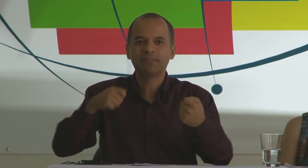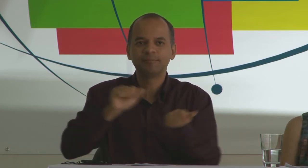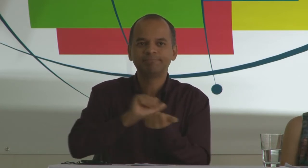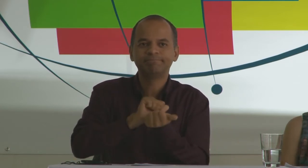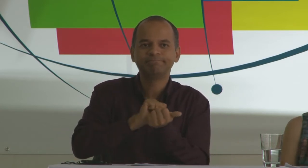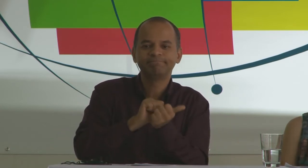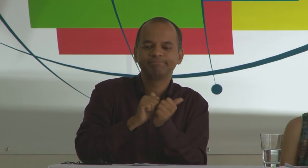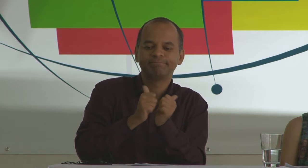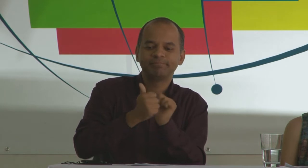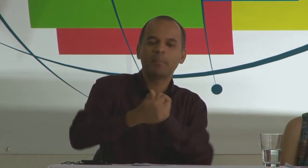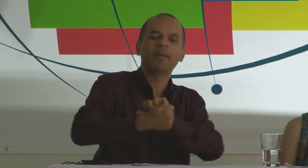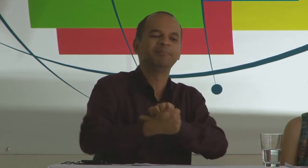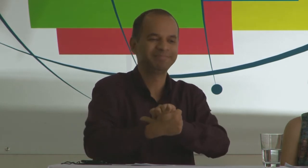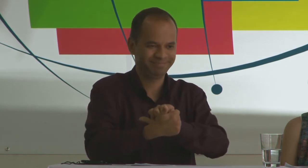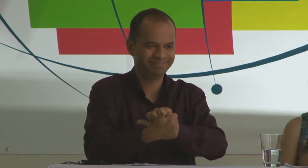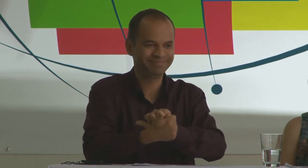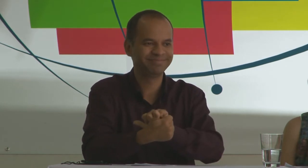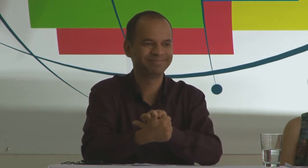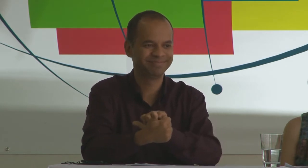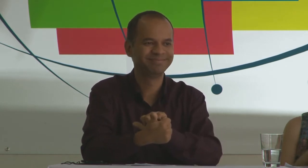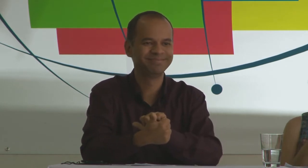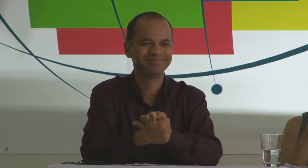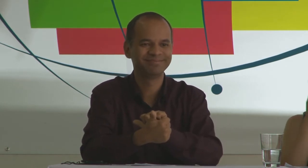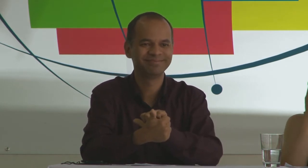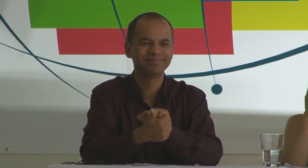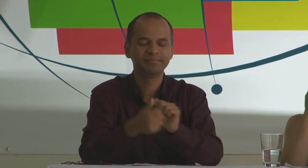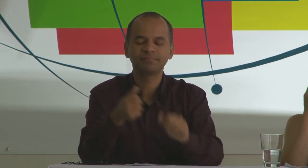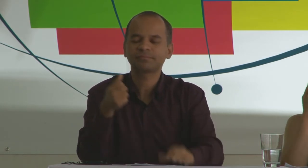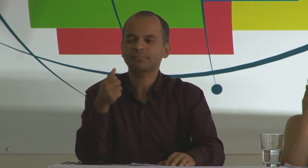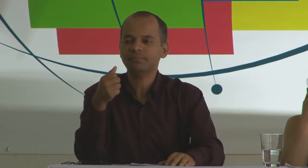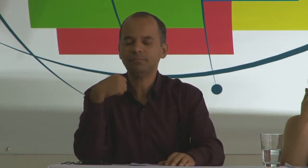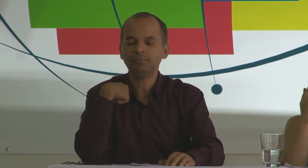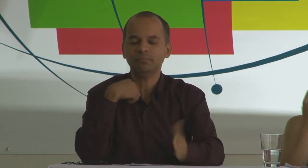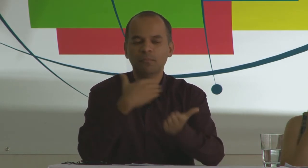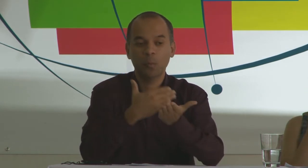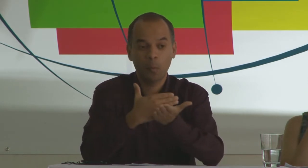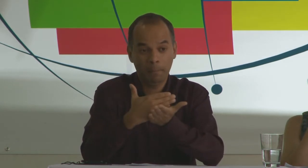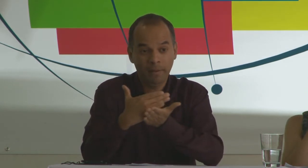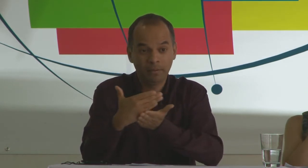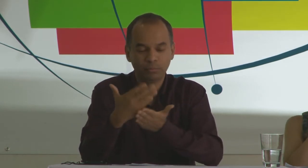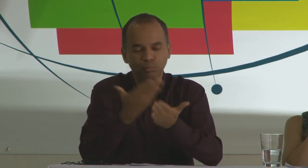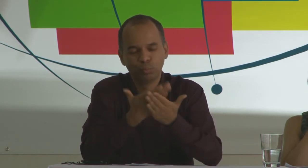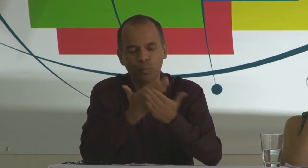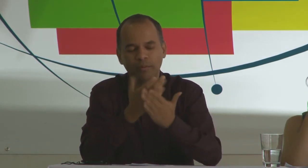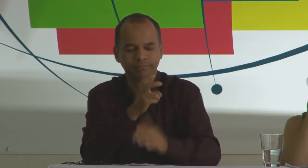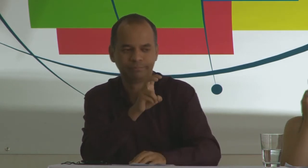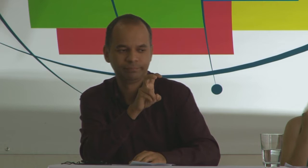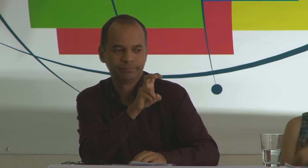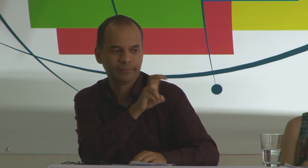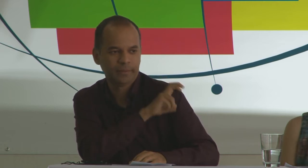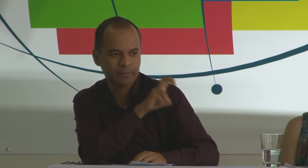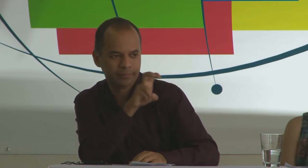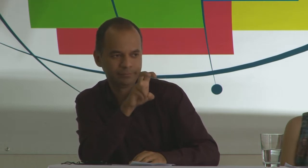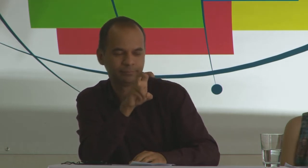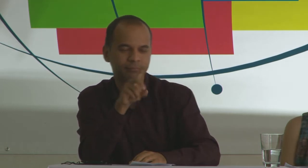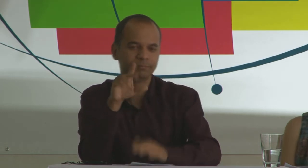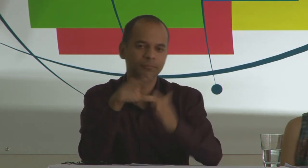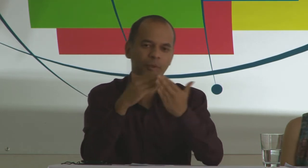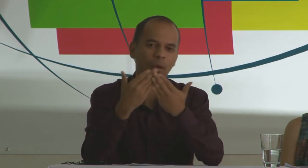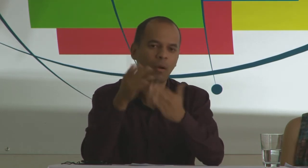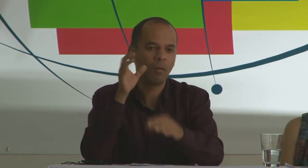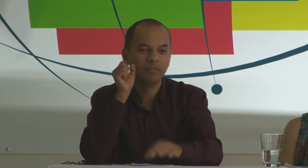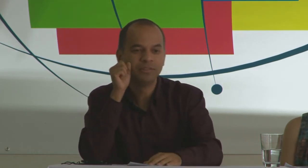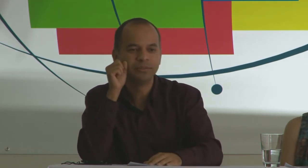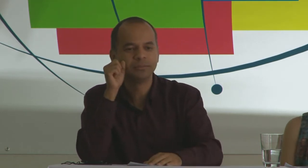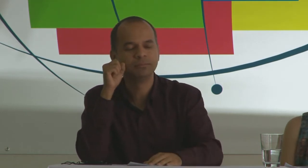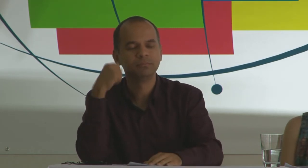comunicação era falha, era barrada, e não precisava de uma série de adaptações, e nem sempre estavam presentes naquele contexto. Então, a